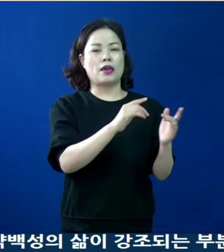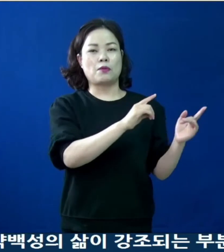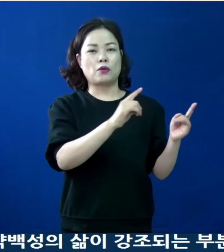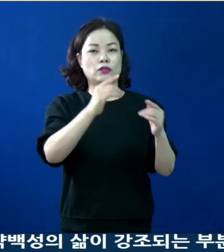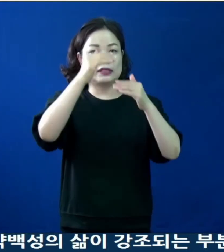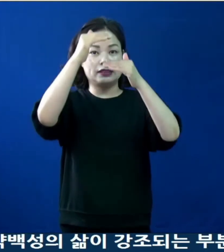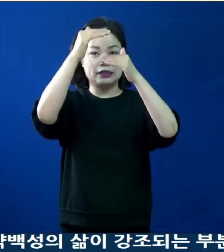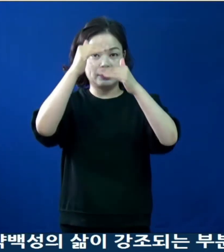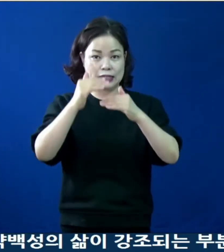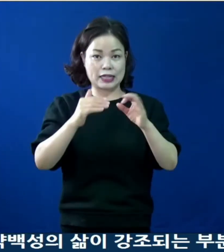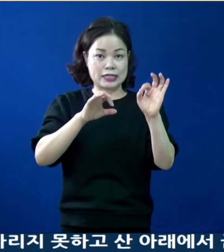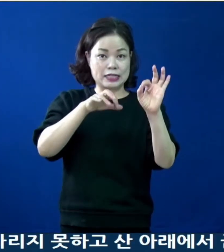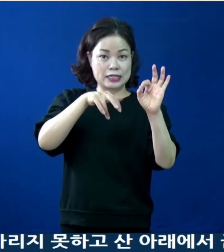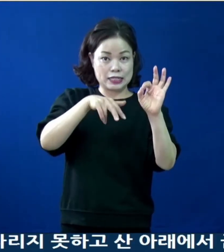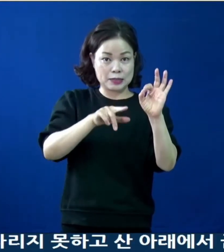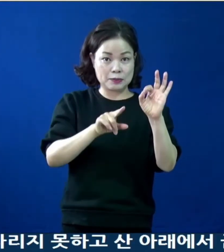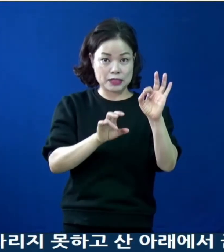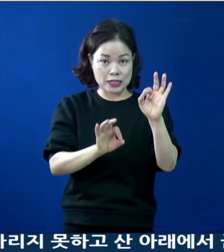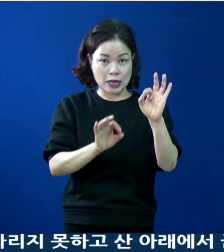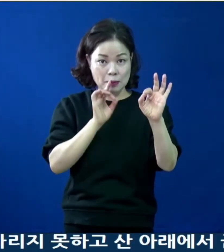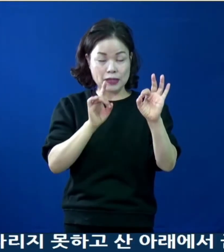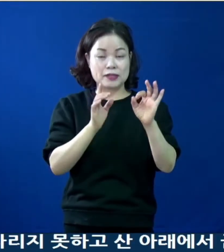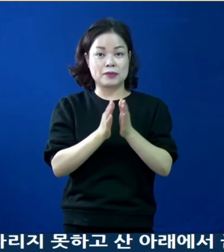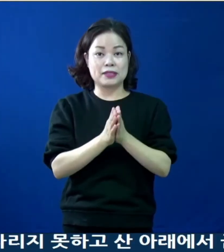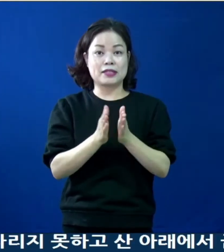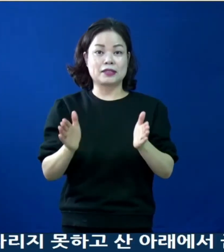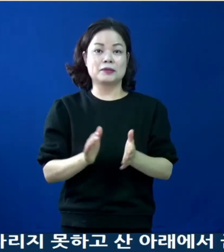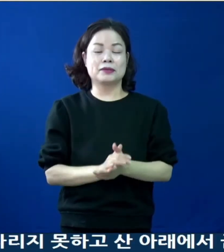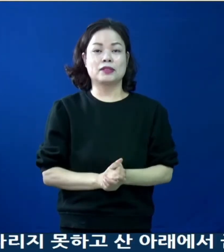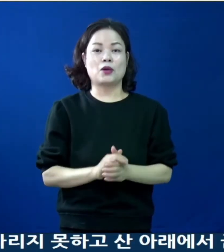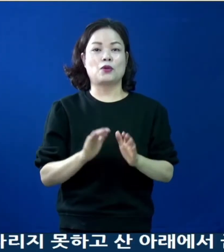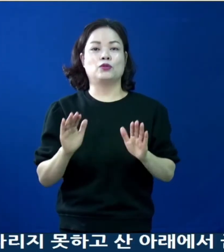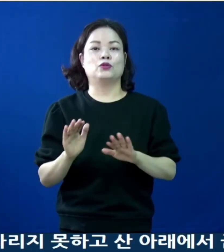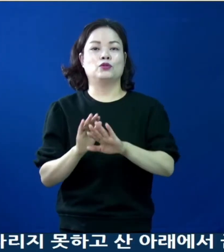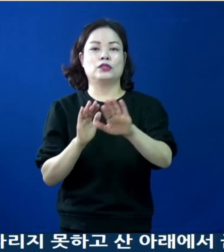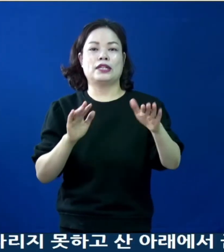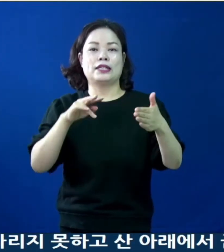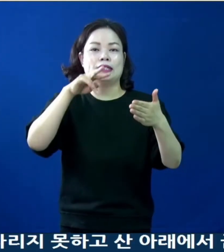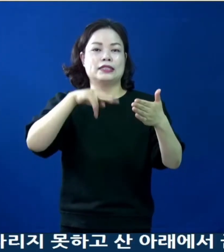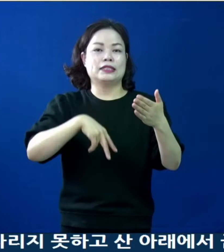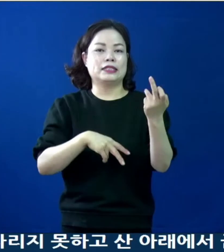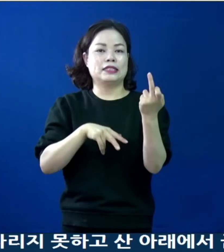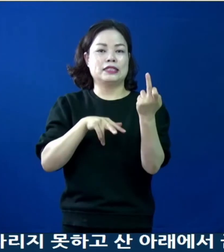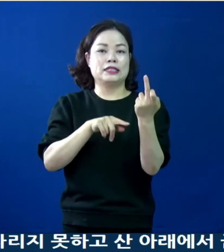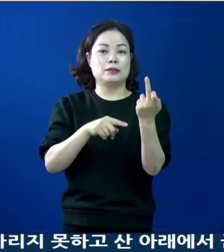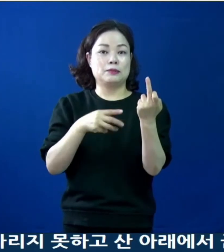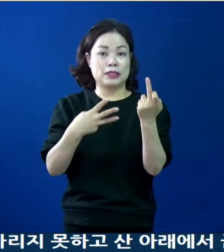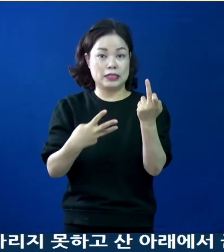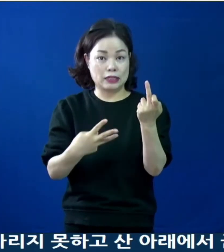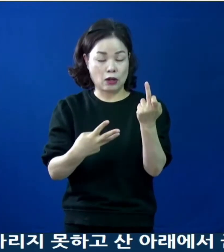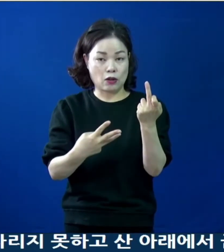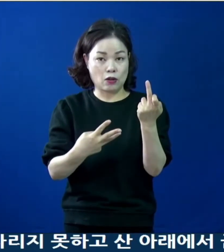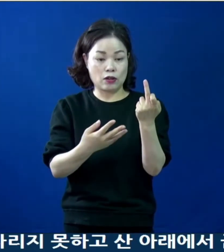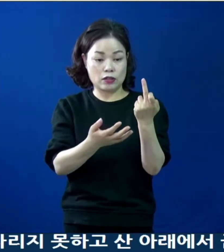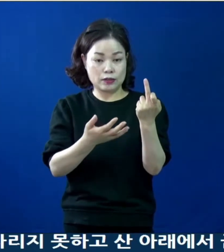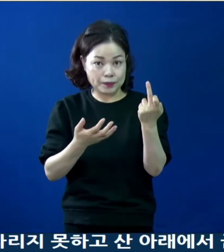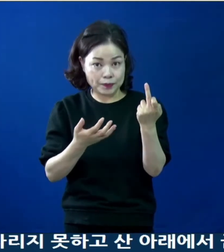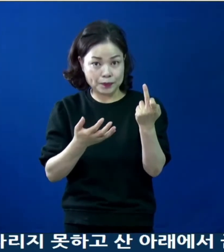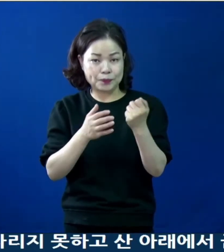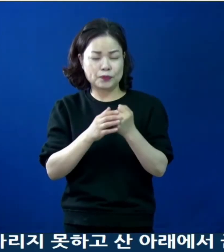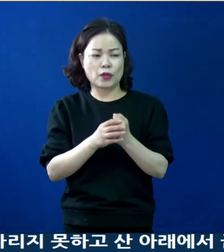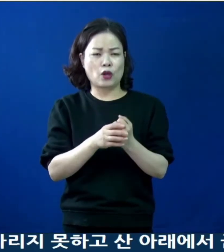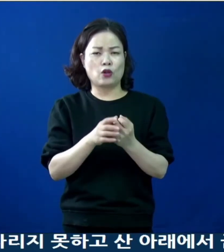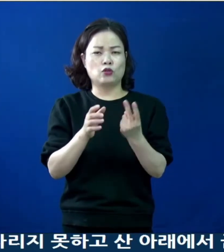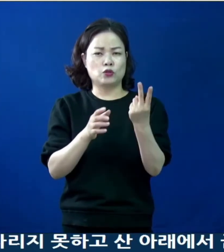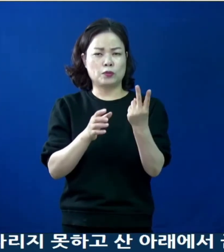내용으로 10장의 말씀이 시작이 됩니다. 오늘 우리가 읽은 12절 말씀 앞부분은 두